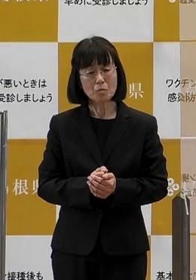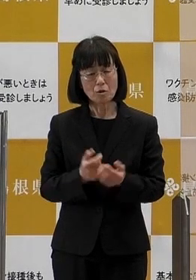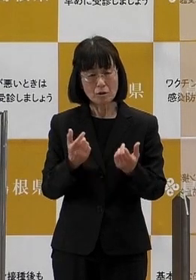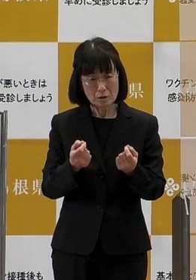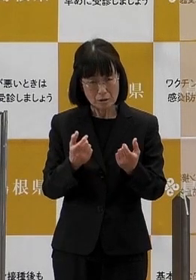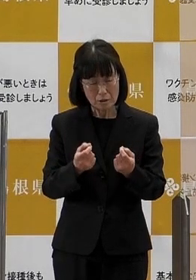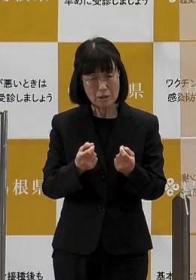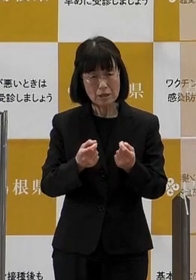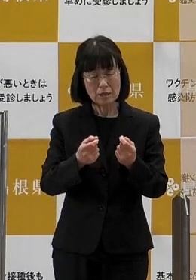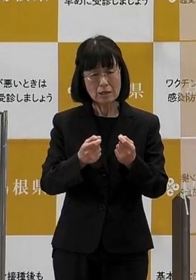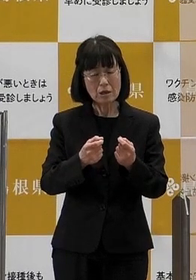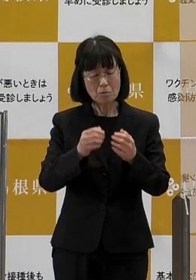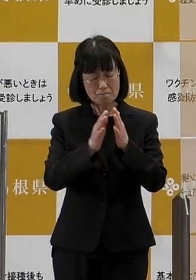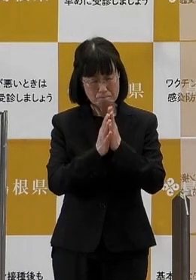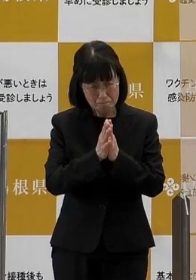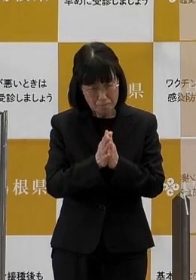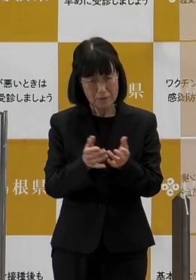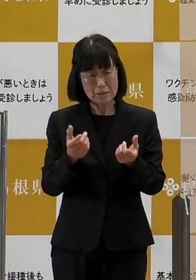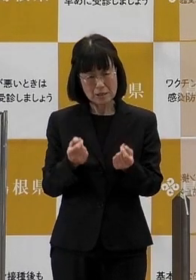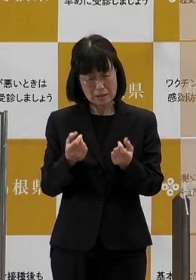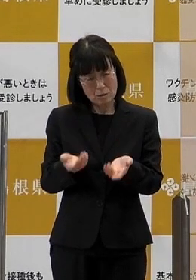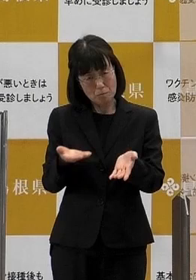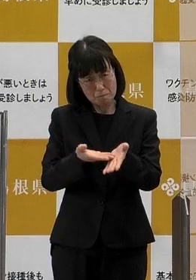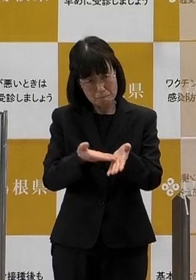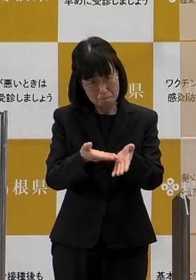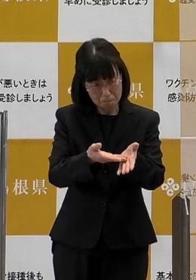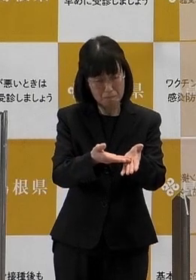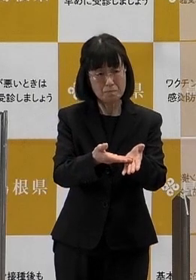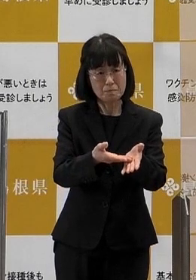釈迦ということにしておきます。